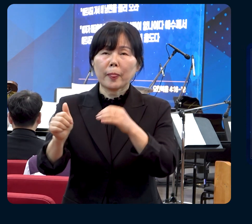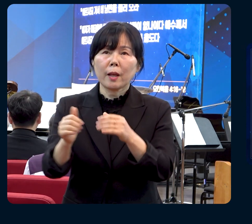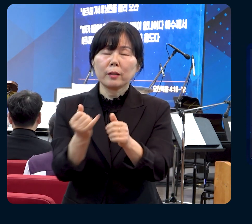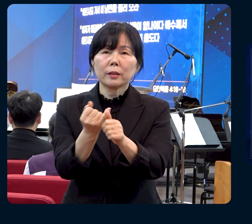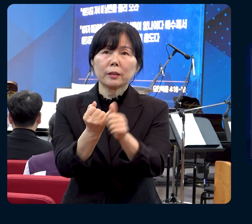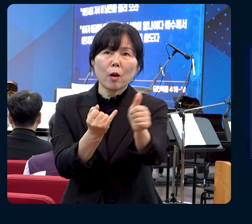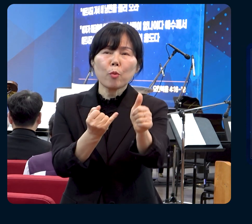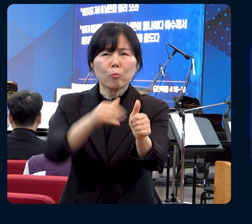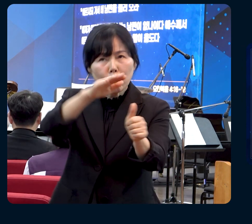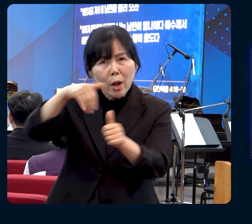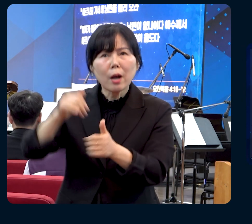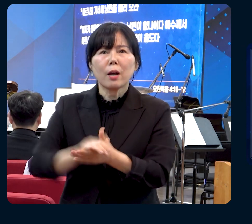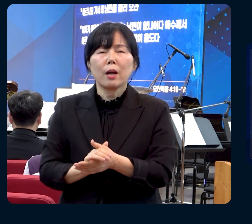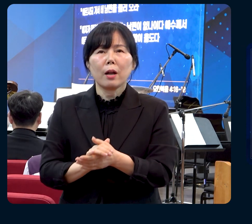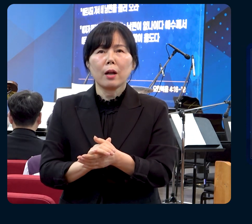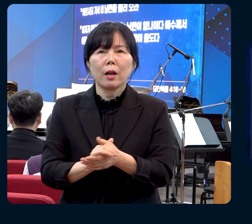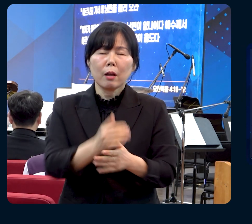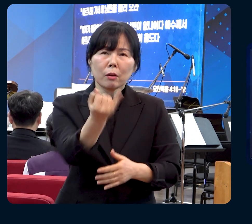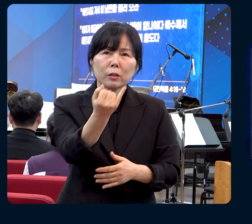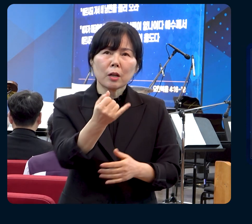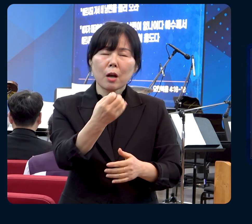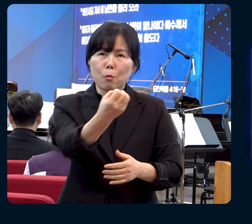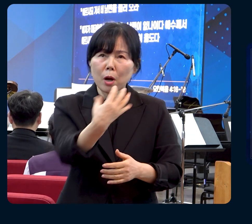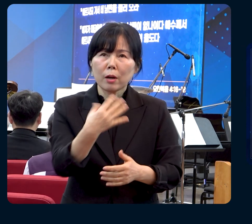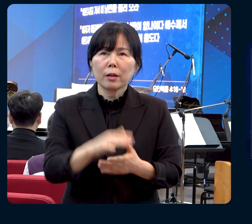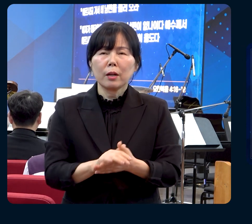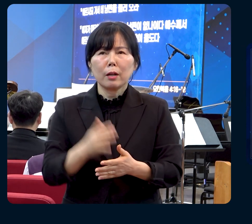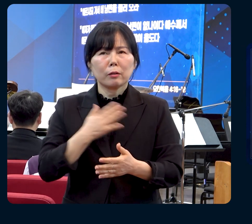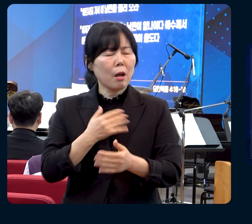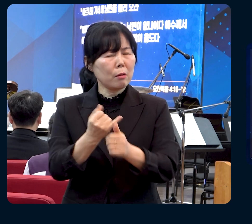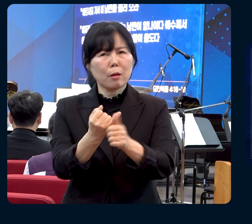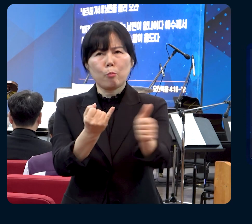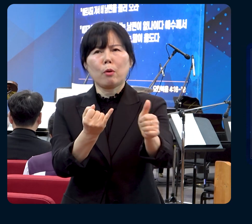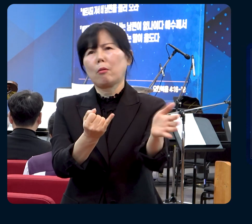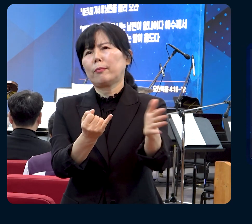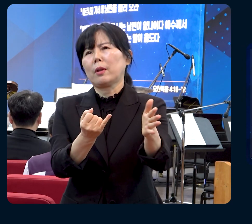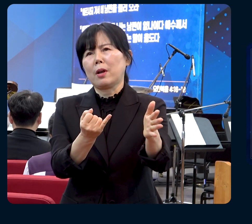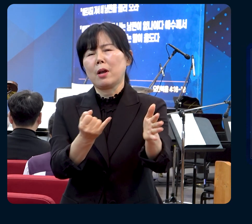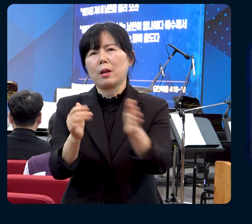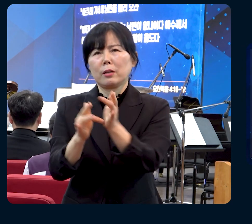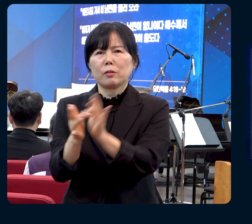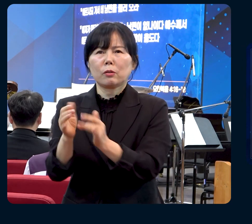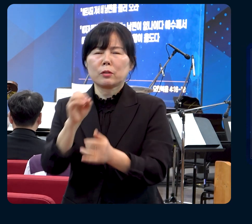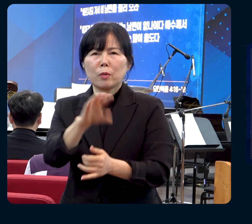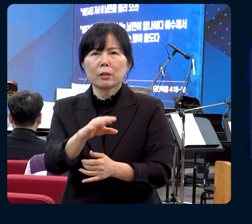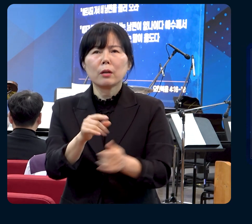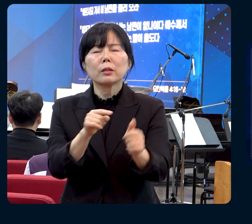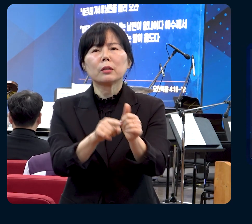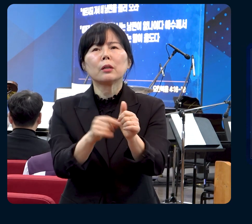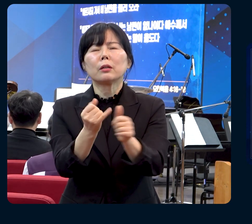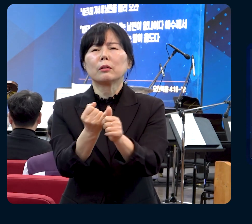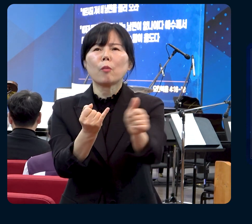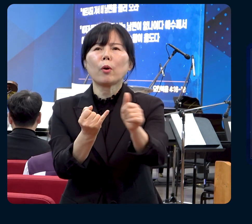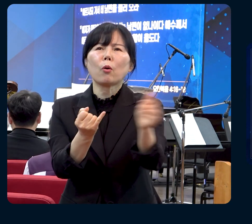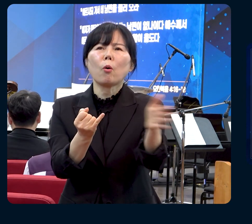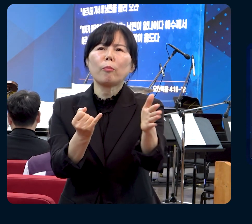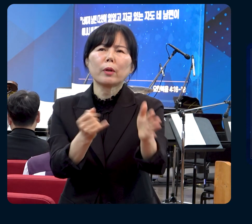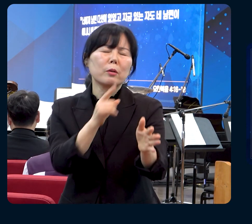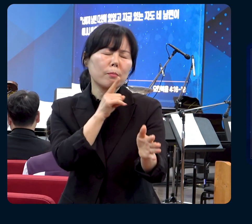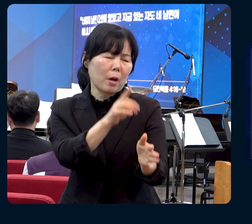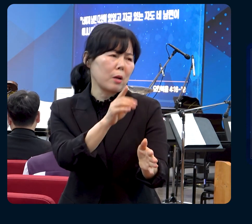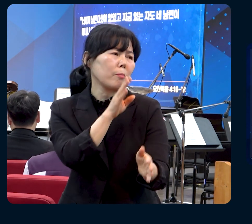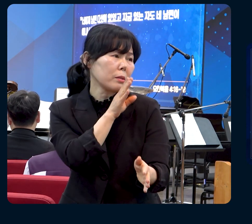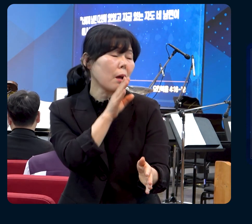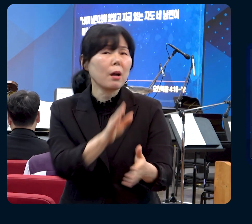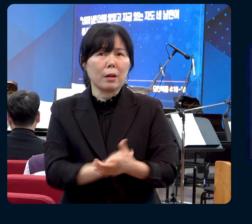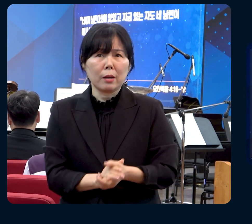남편을 불러오라. 여자가 대답하여 이르되 나는 남편이 없나이다. 예수께서 이르시되 내가 남편이 없다 하는 말이